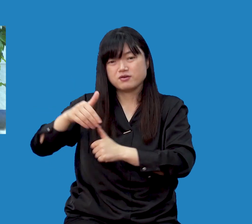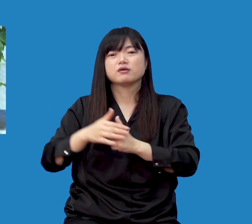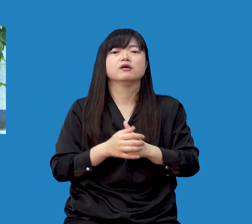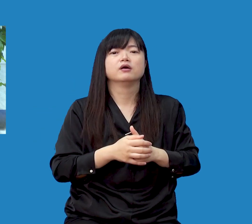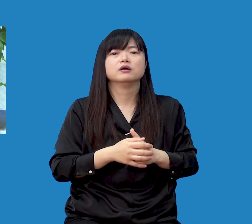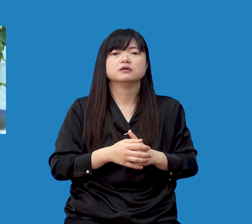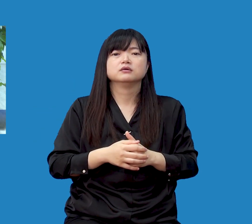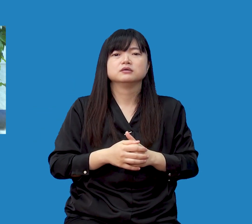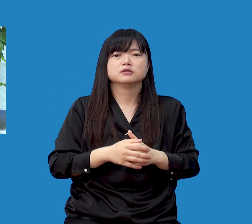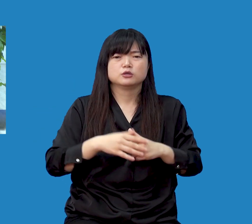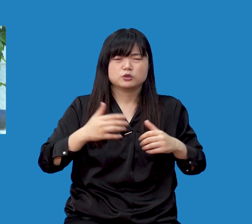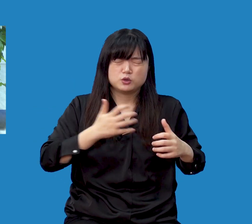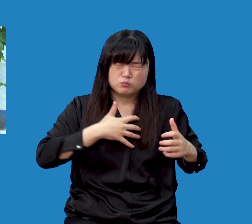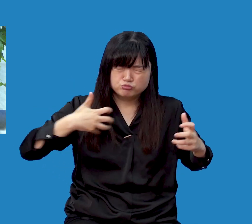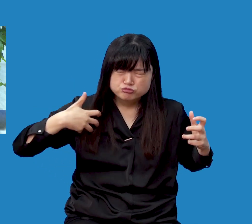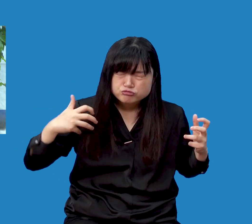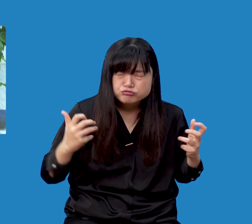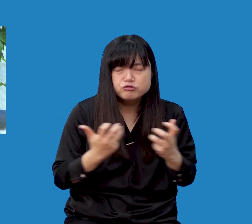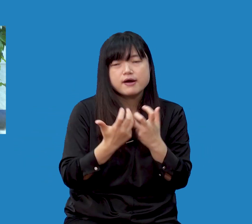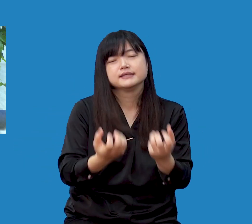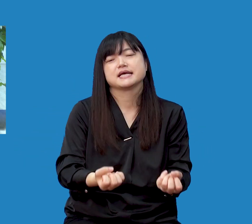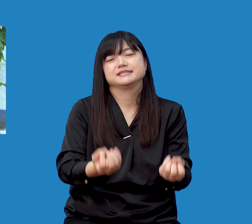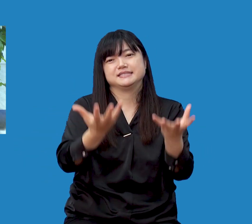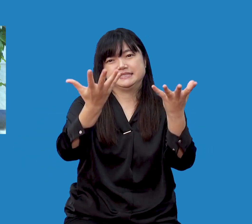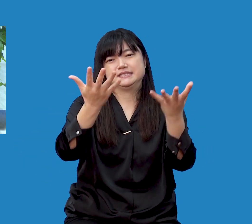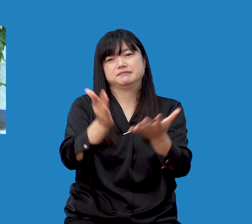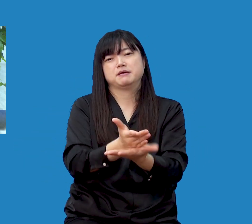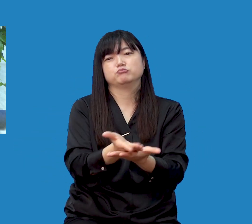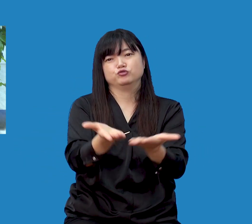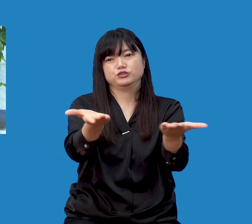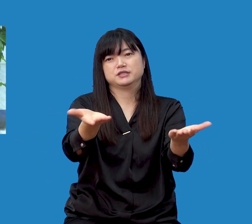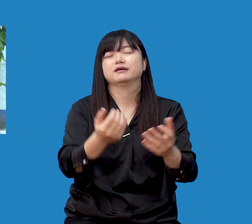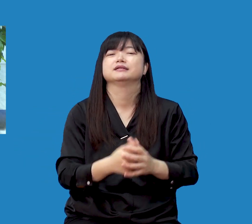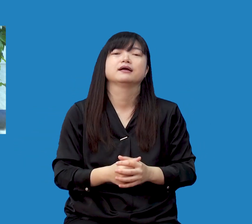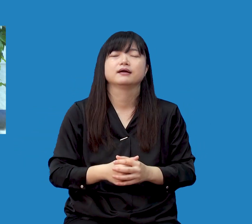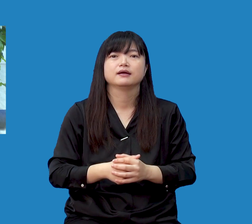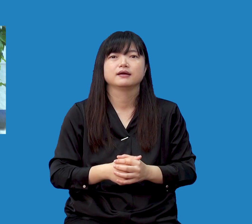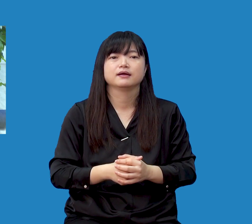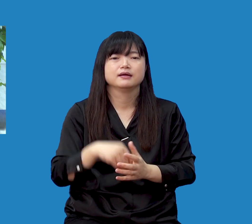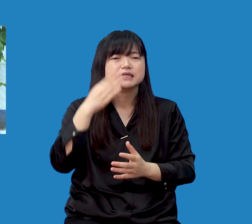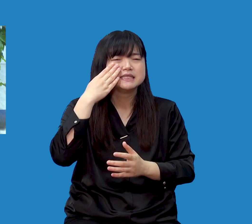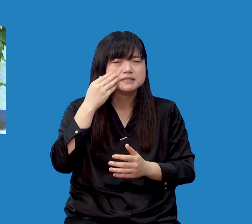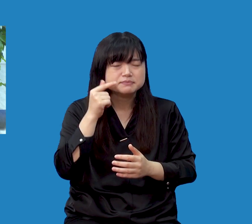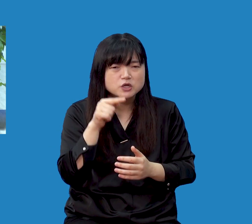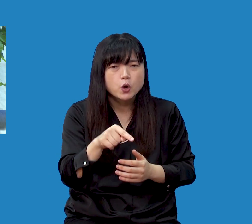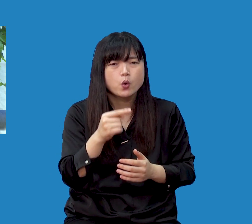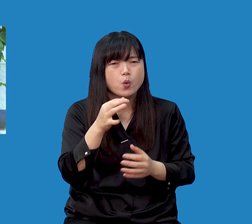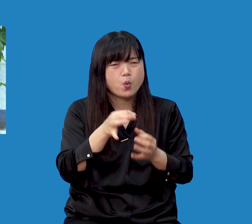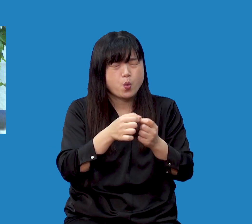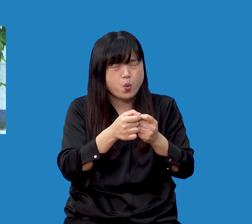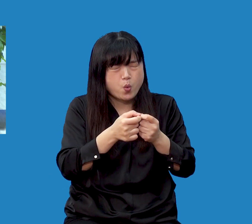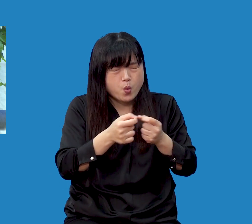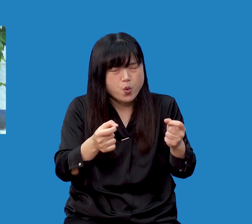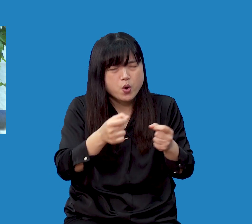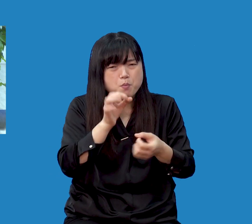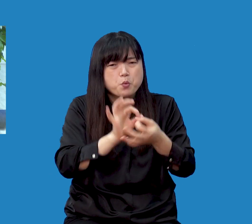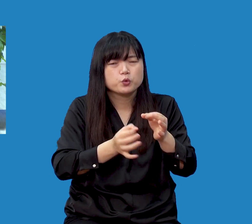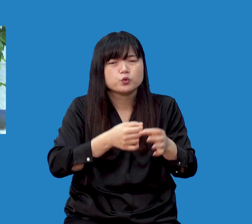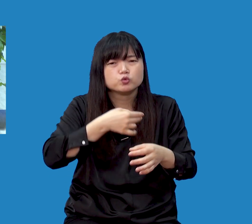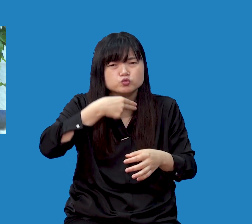부르셔서 풍성한 잔치를 베푸실 것이다. 기름진 것들과 오래된